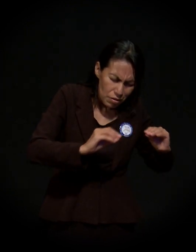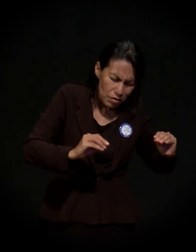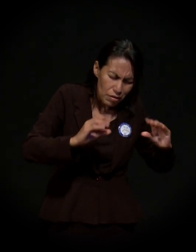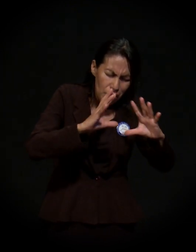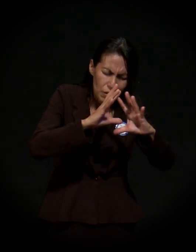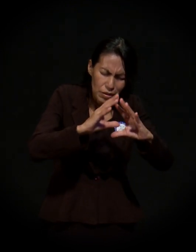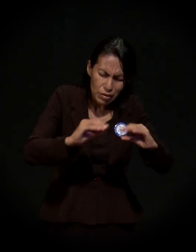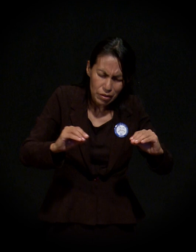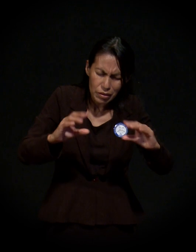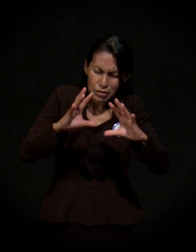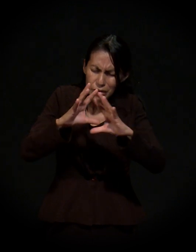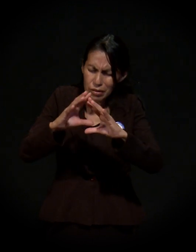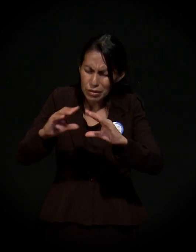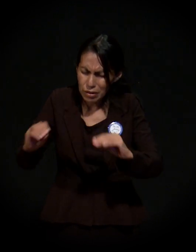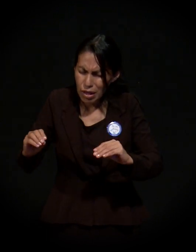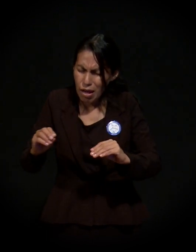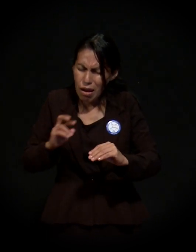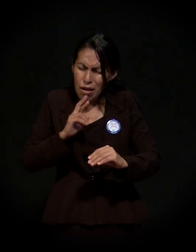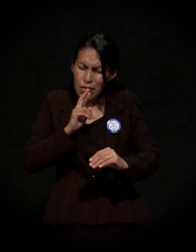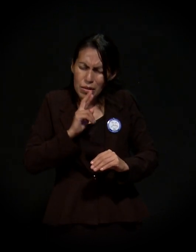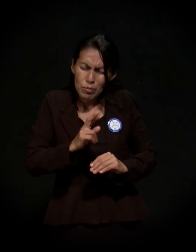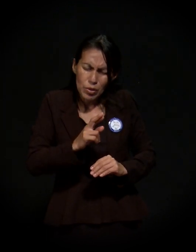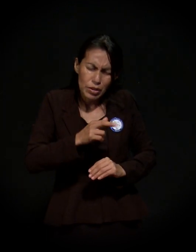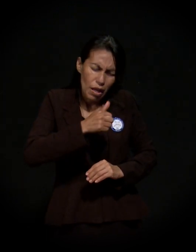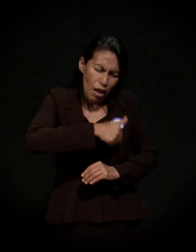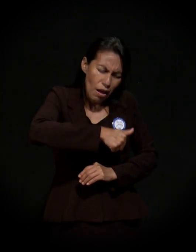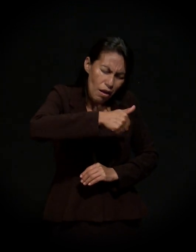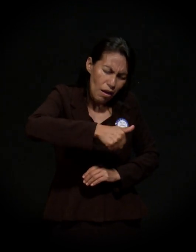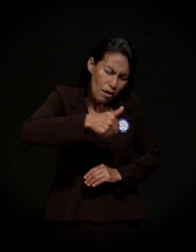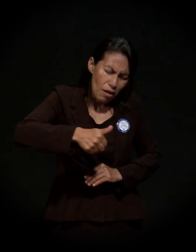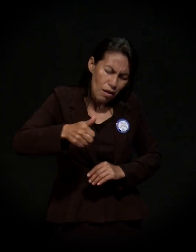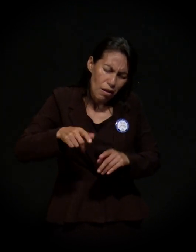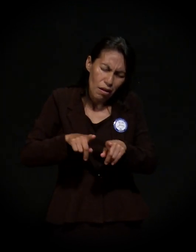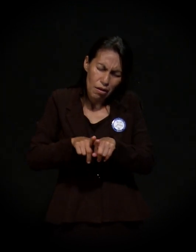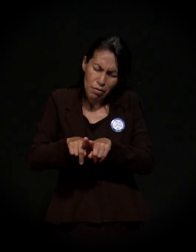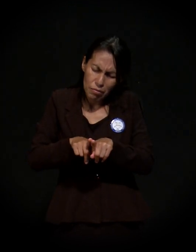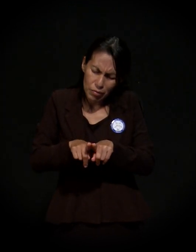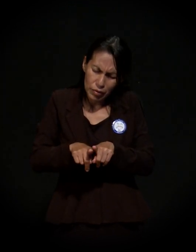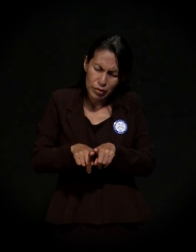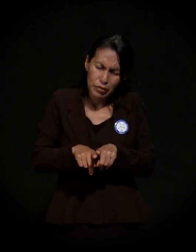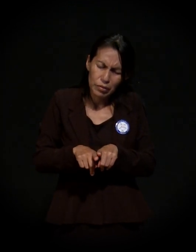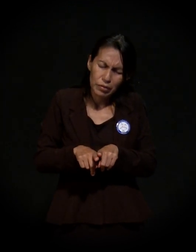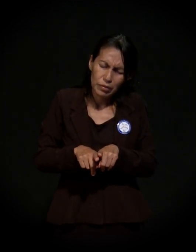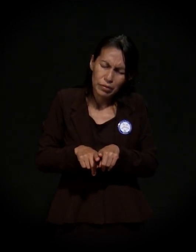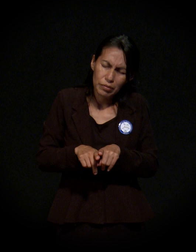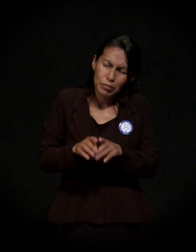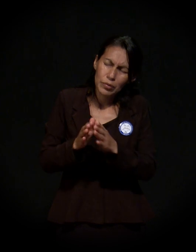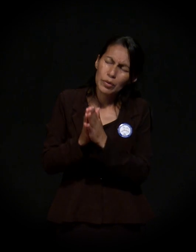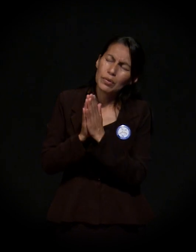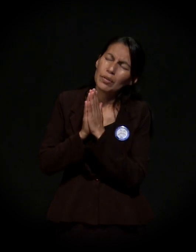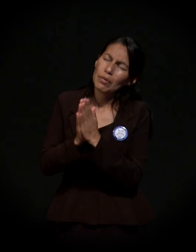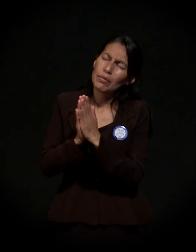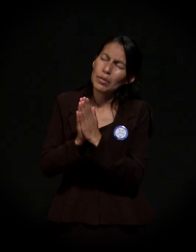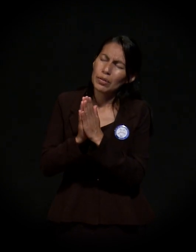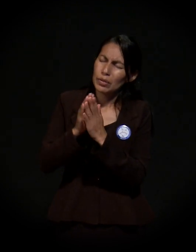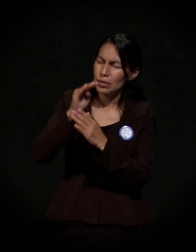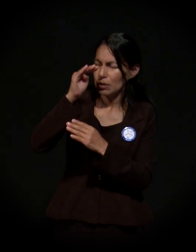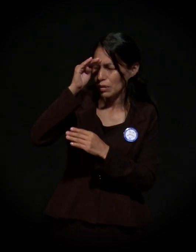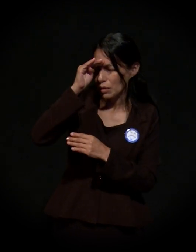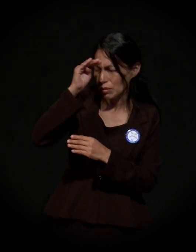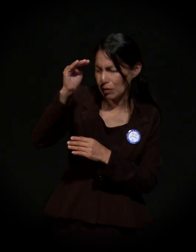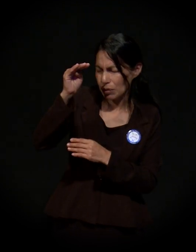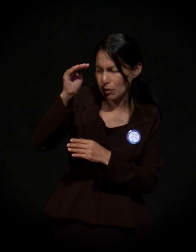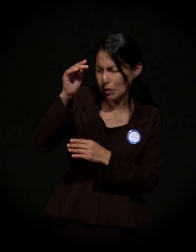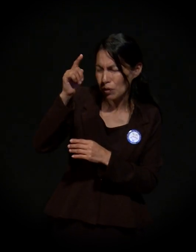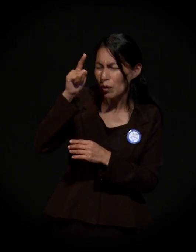sanidad y respuesta a cada uno de nuestros hermanos. Amén. Señor, tú